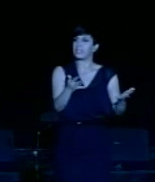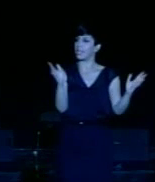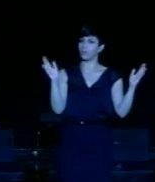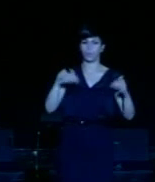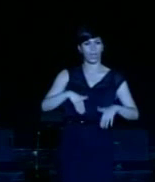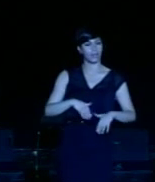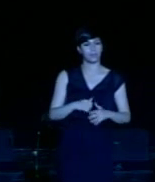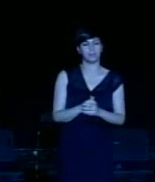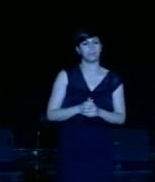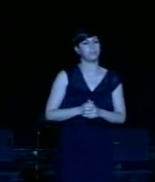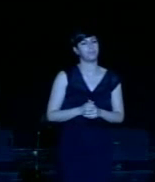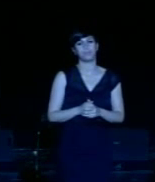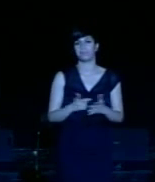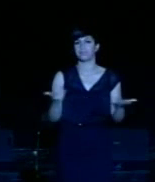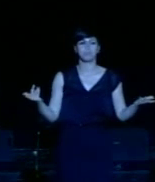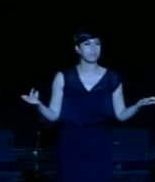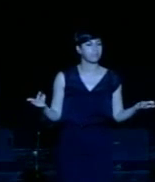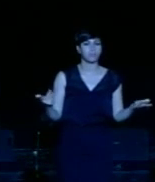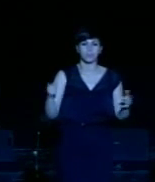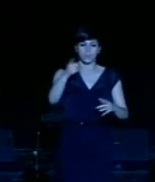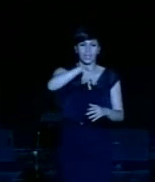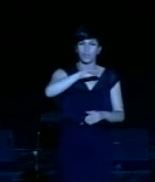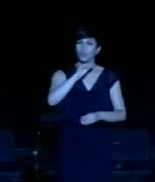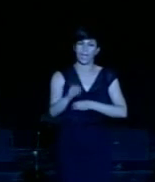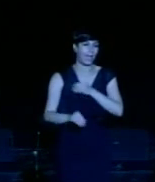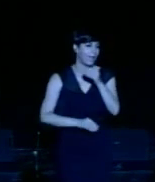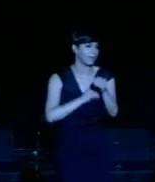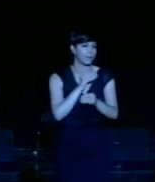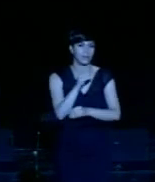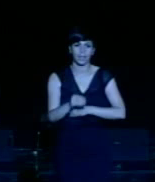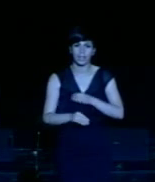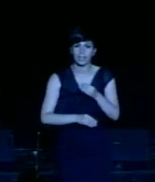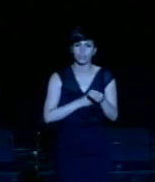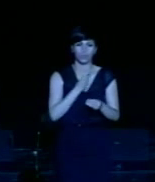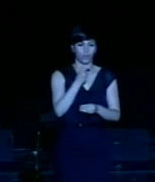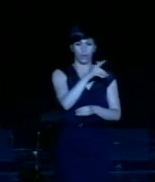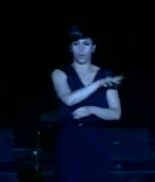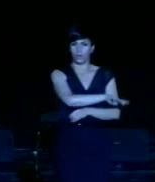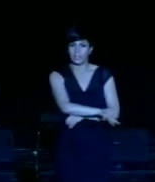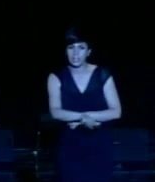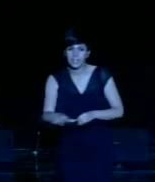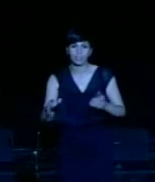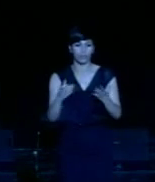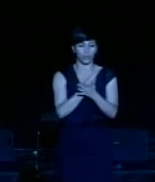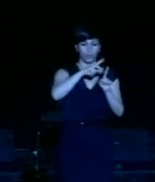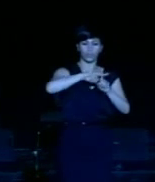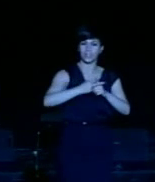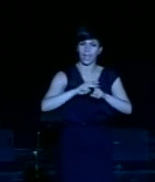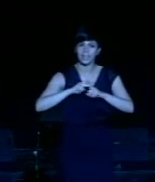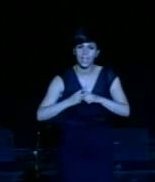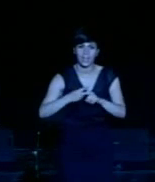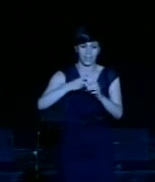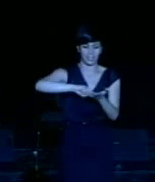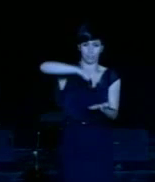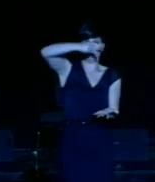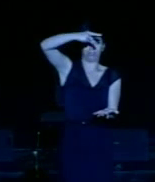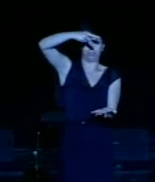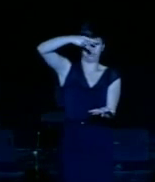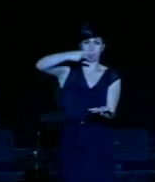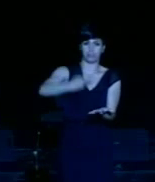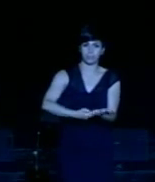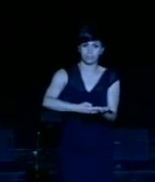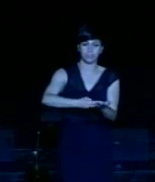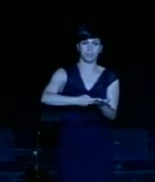No tenían prisa para nada. Han hecho las delicias de los niños en todos los talleres con esas piruetas y esas